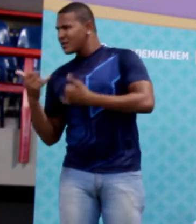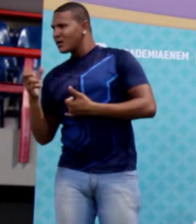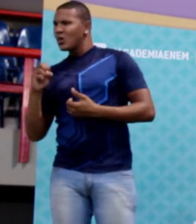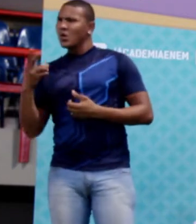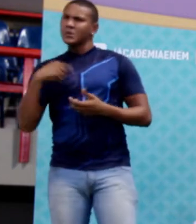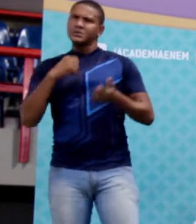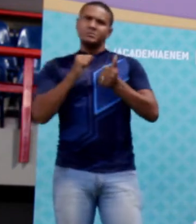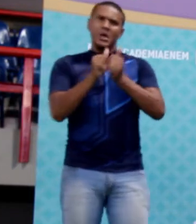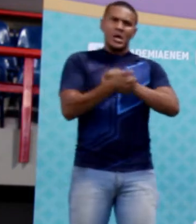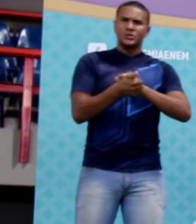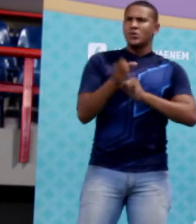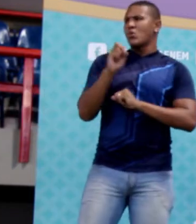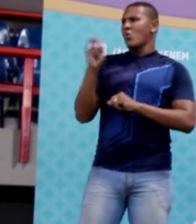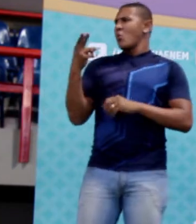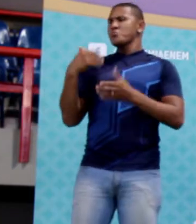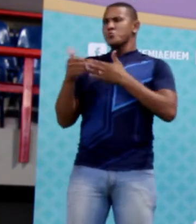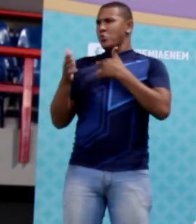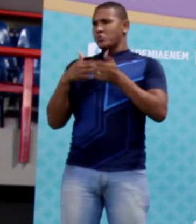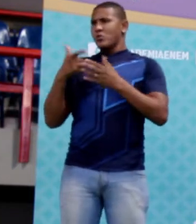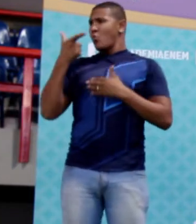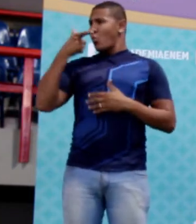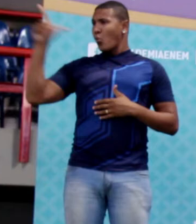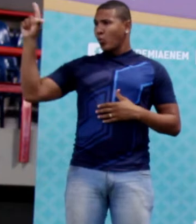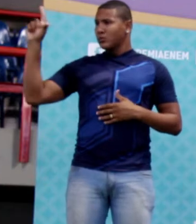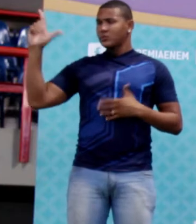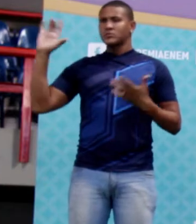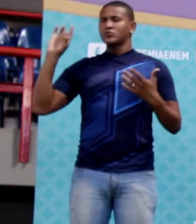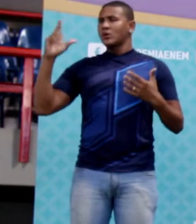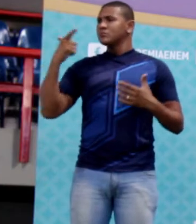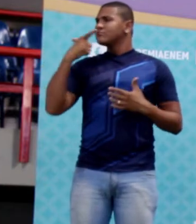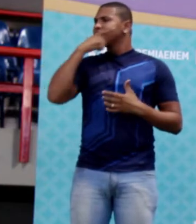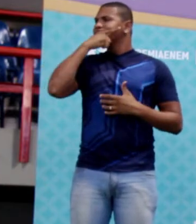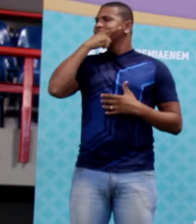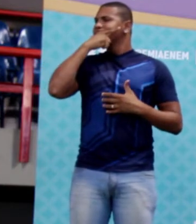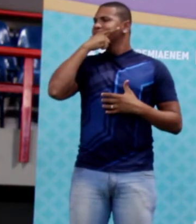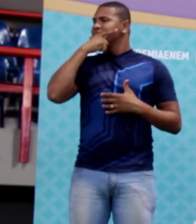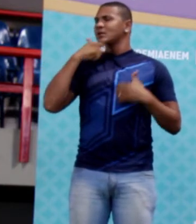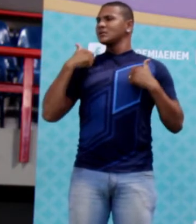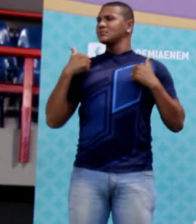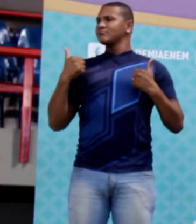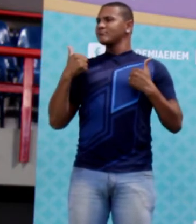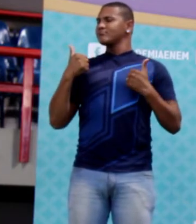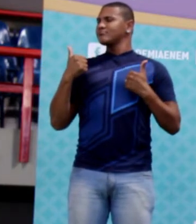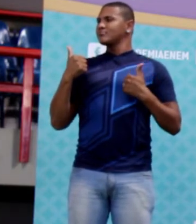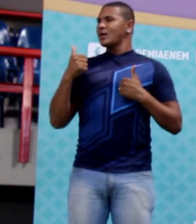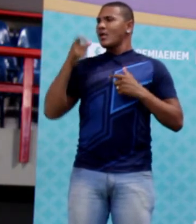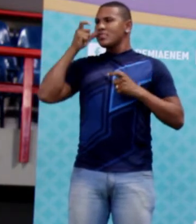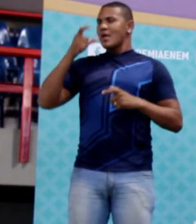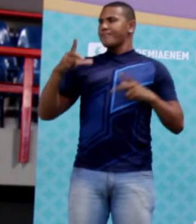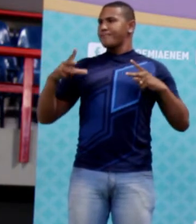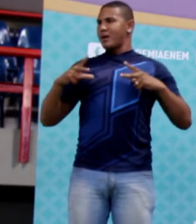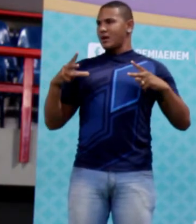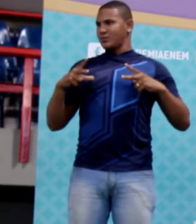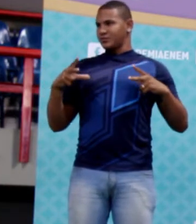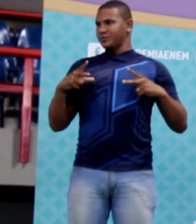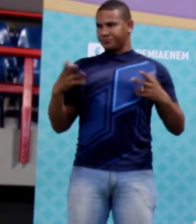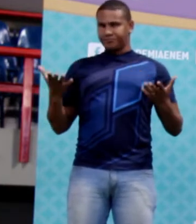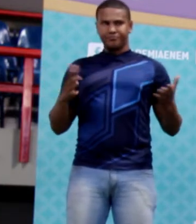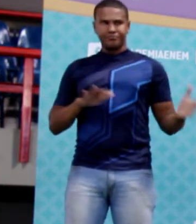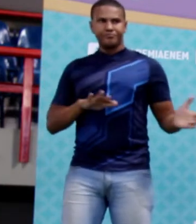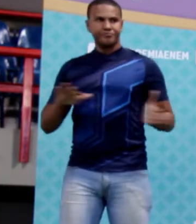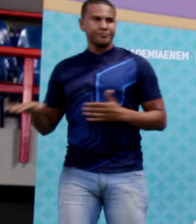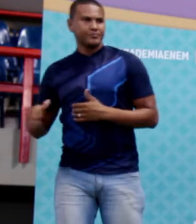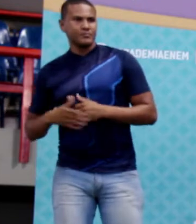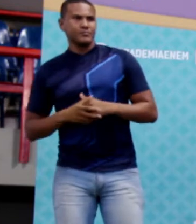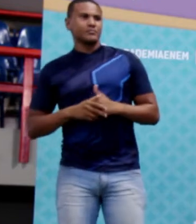praticar um esporte, para você fazer alguma coisa que seja do seu interesse pessoal. Tá certo? Tá correto. Bom, então vocês